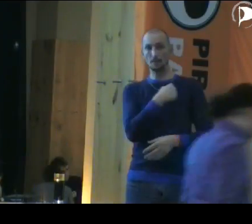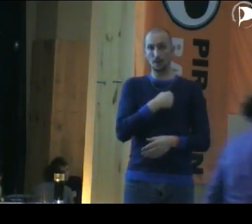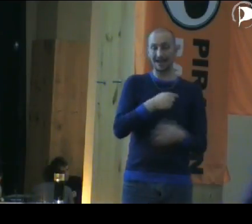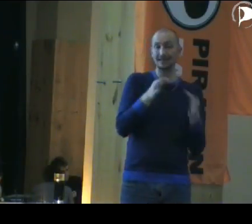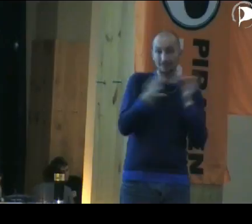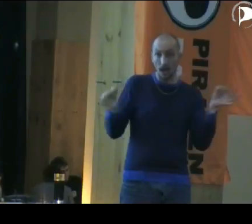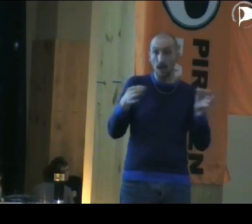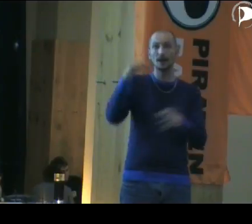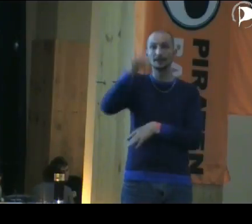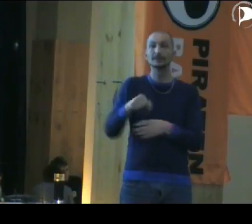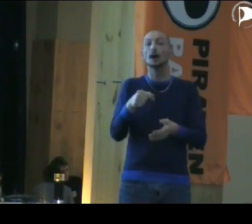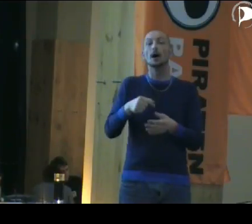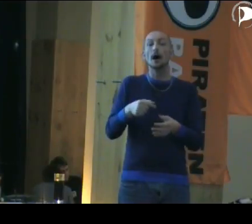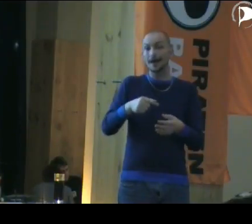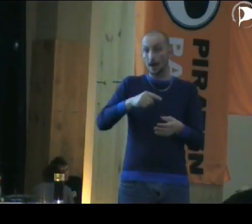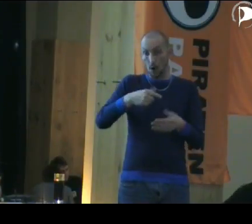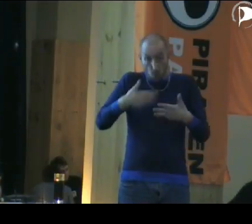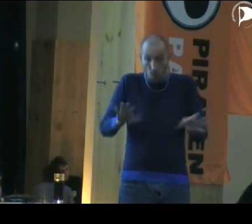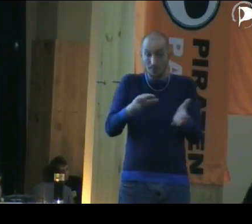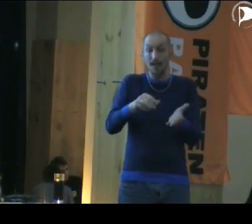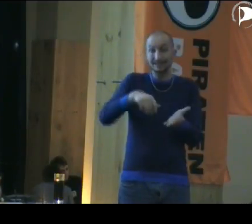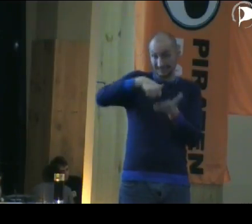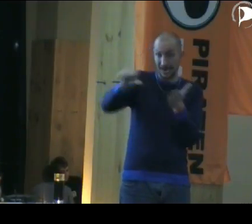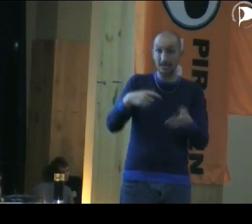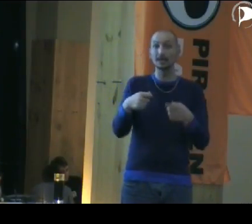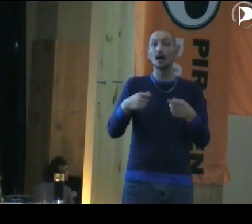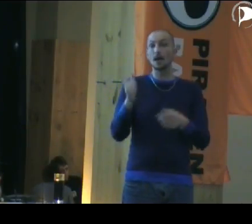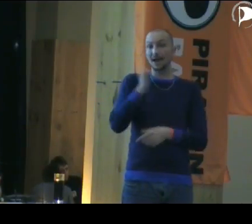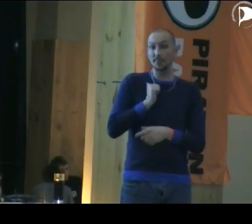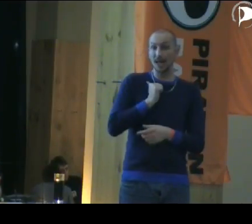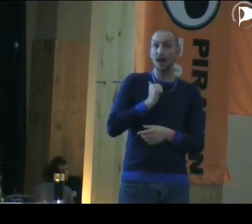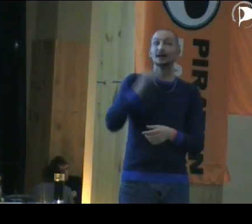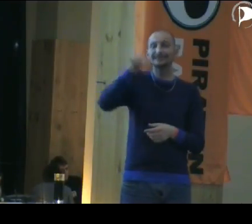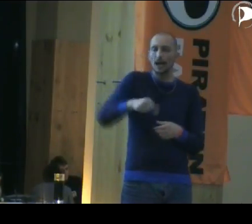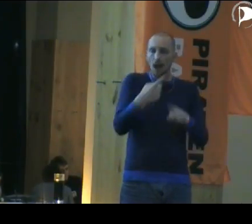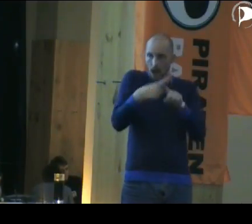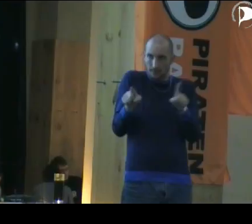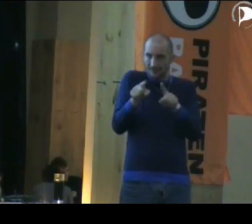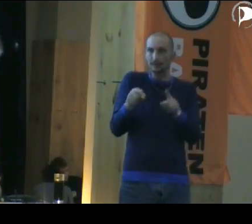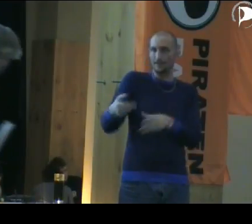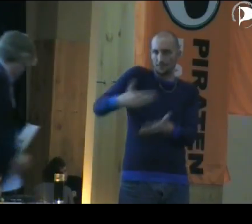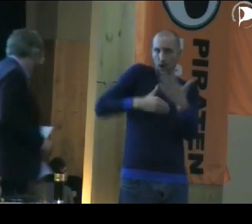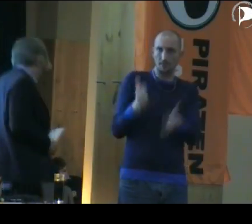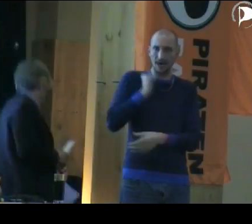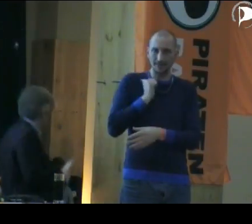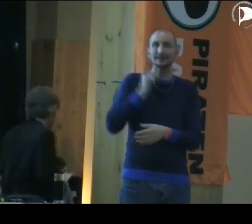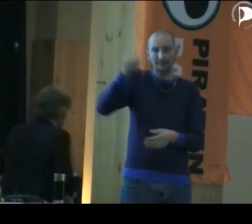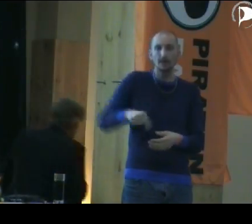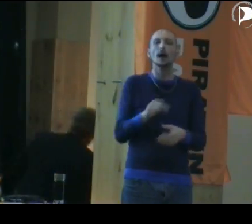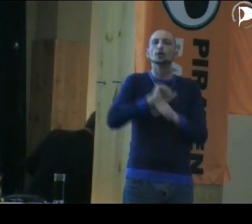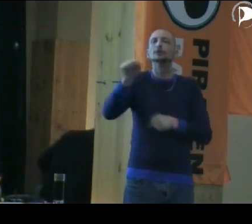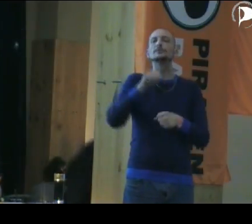zahlungen das wird dieses gleich ab 2012 aber vorher gericht research stimmen